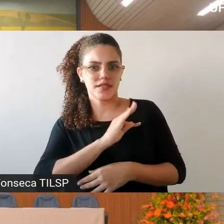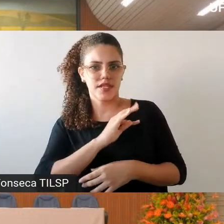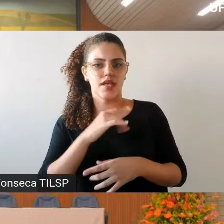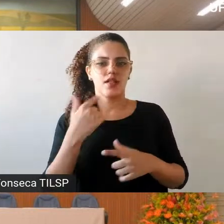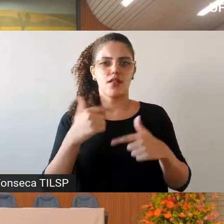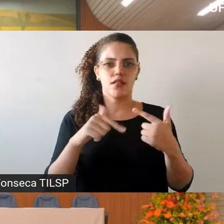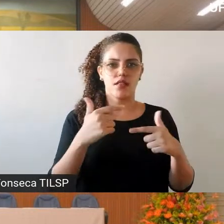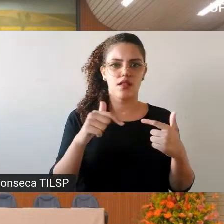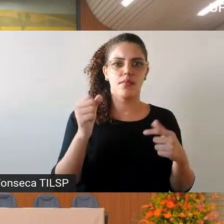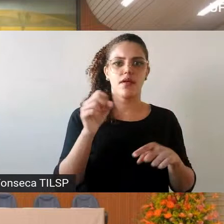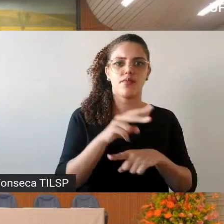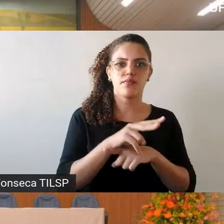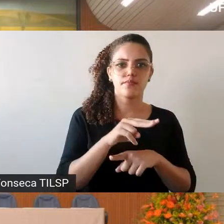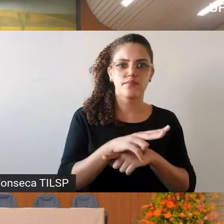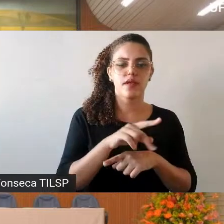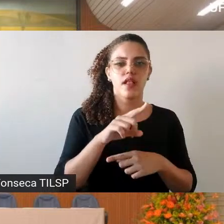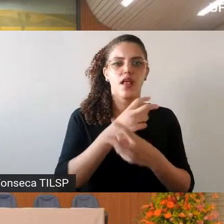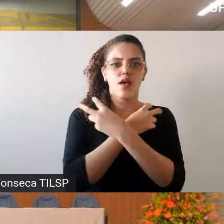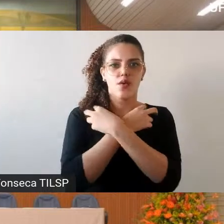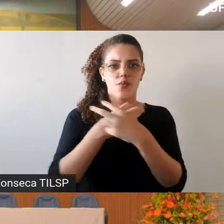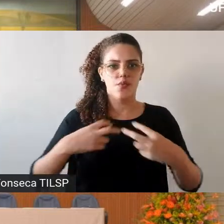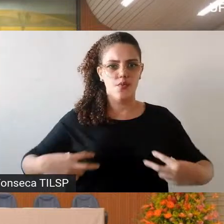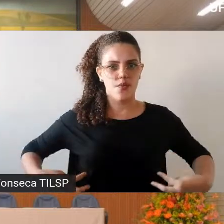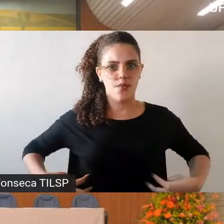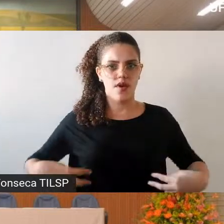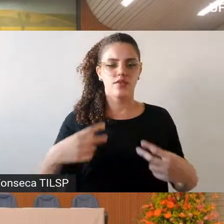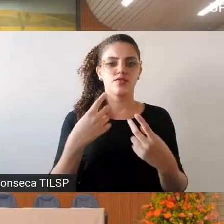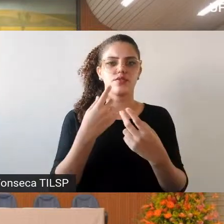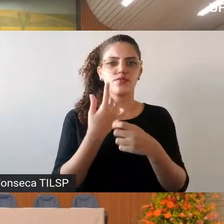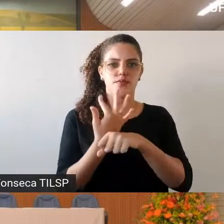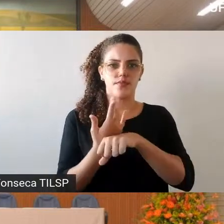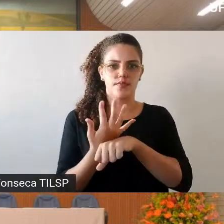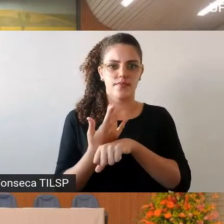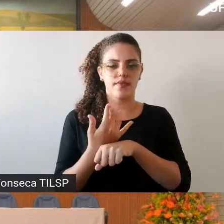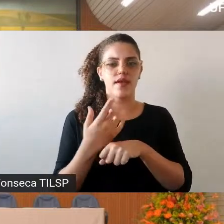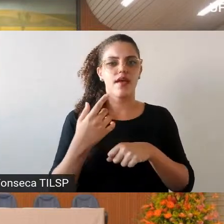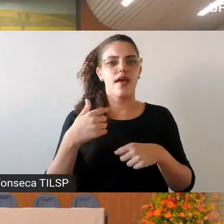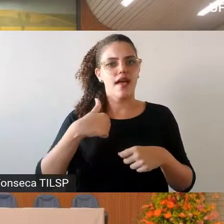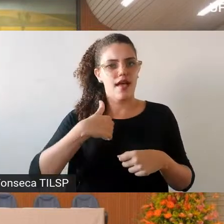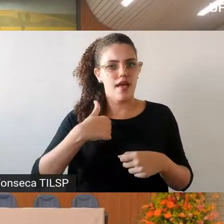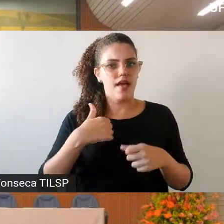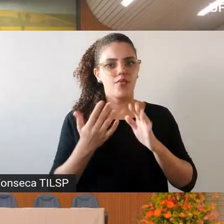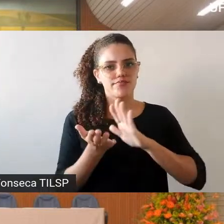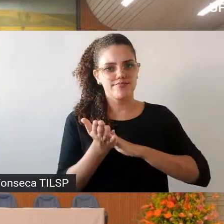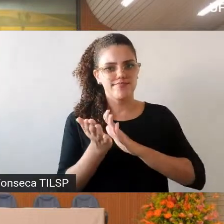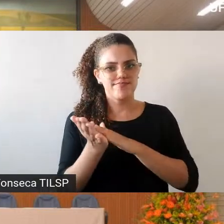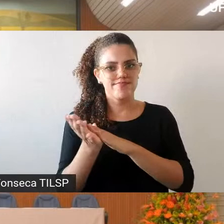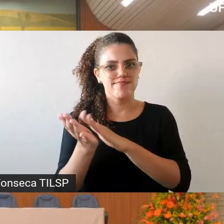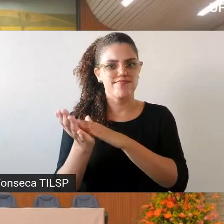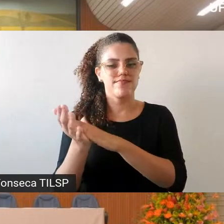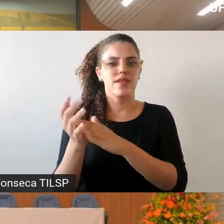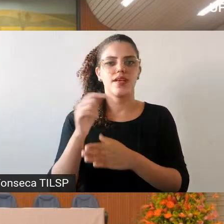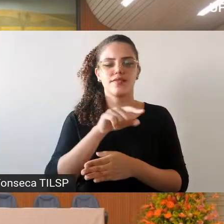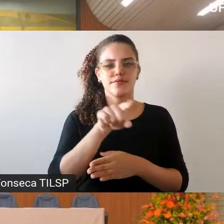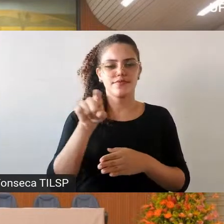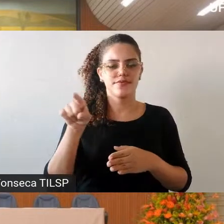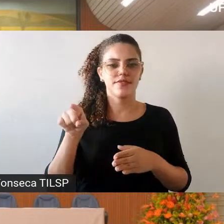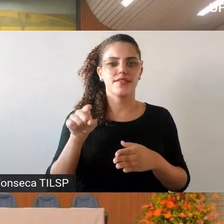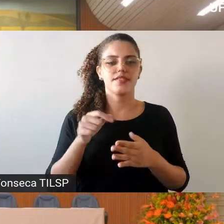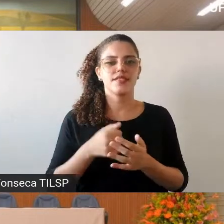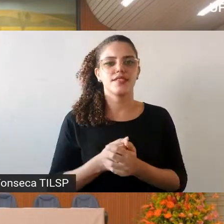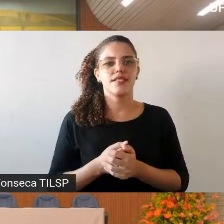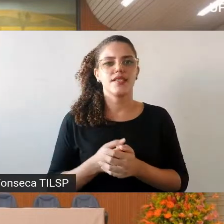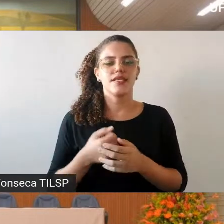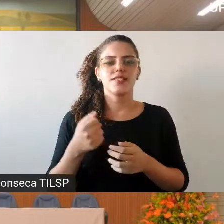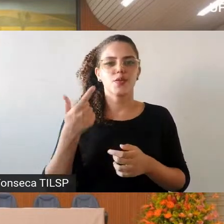UASH UFRPE, eu gostaria de parabenizá-los por essa conquista, por terem conseguido alcançar uma vaga no